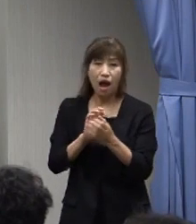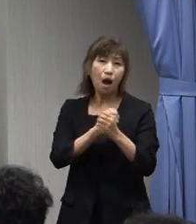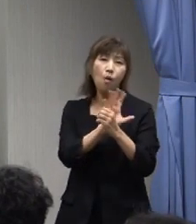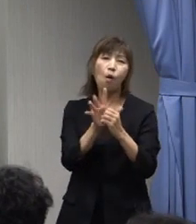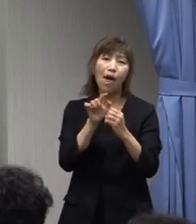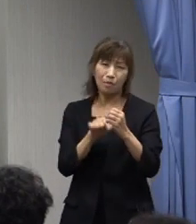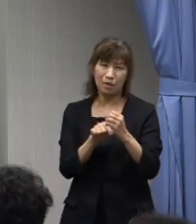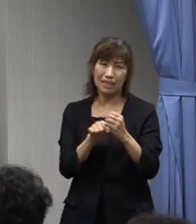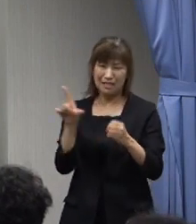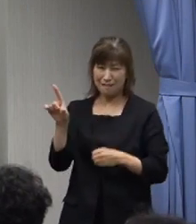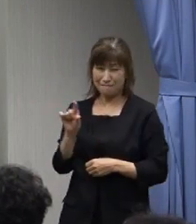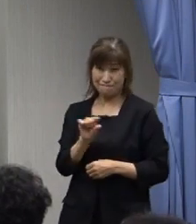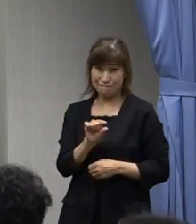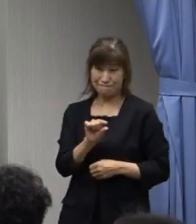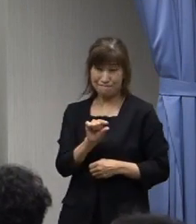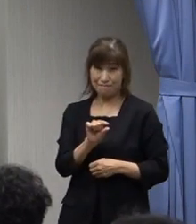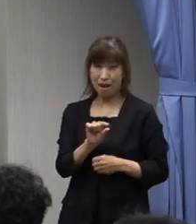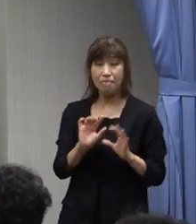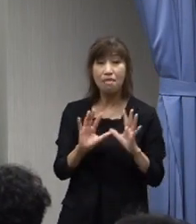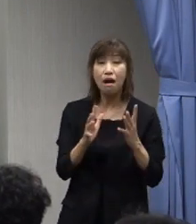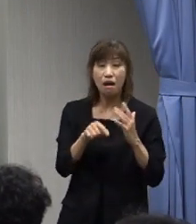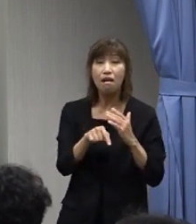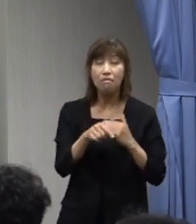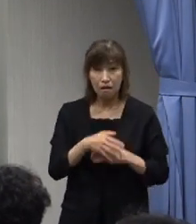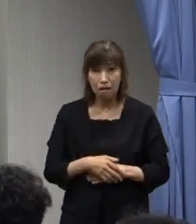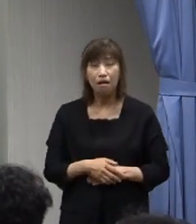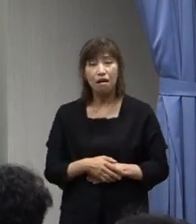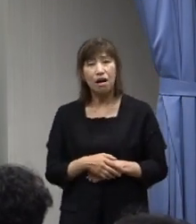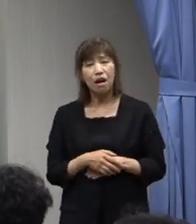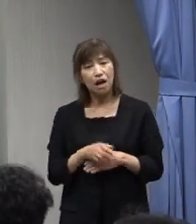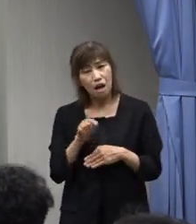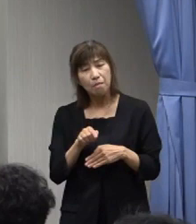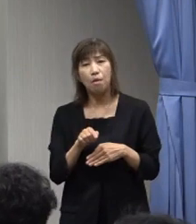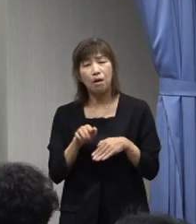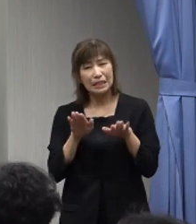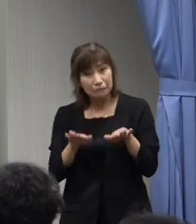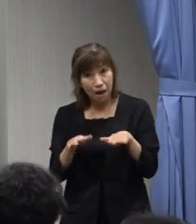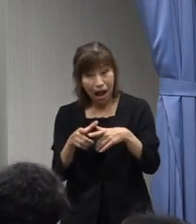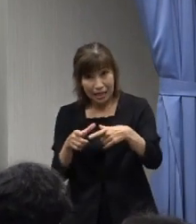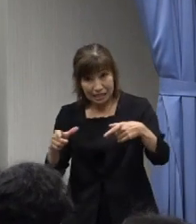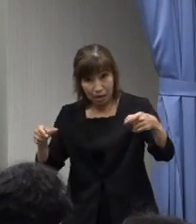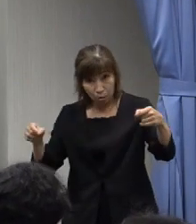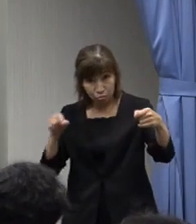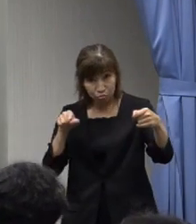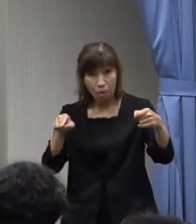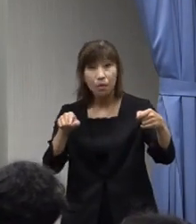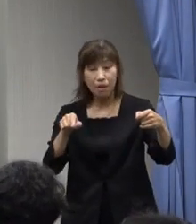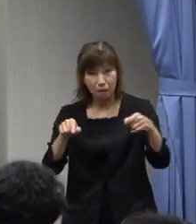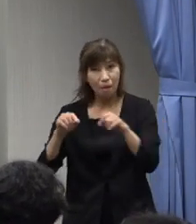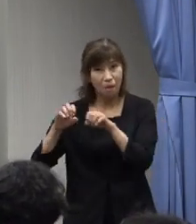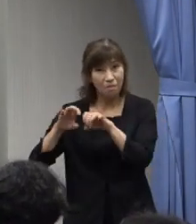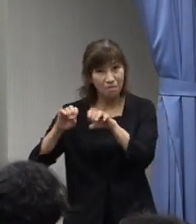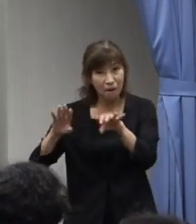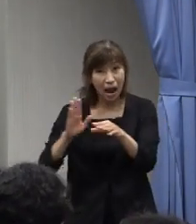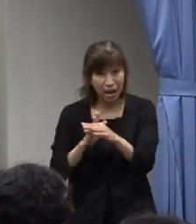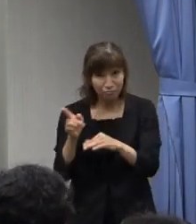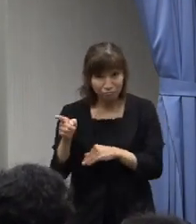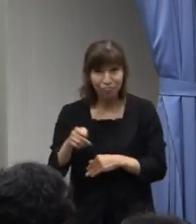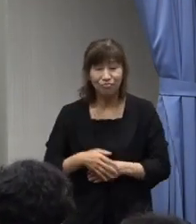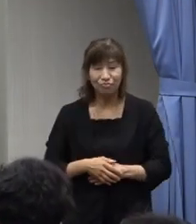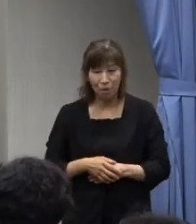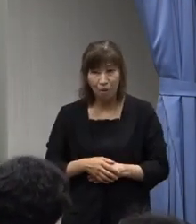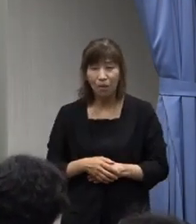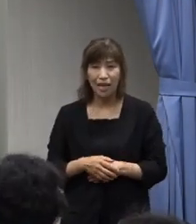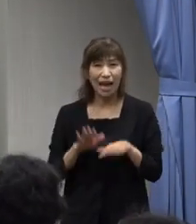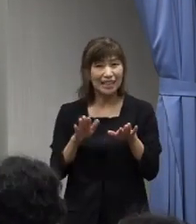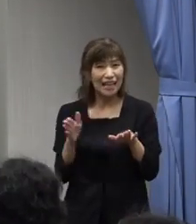てなかったという状況です。ただこの間、全国的にも報道されておりますけれども、この直